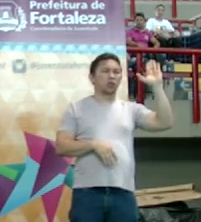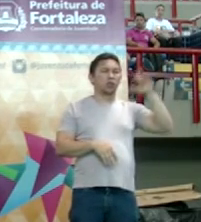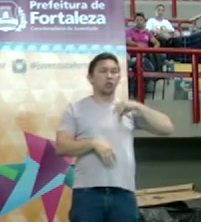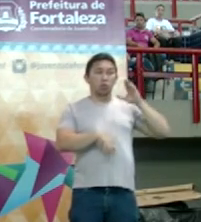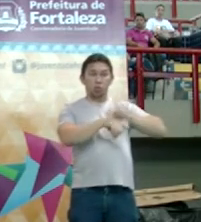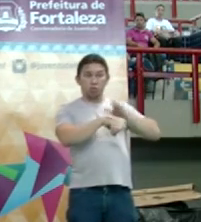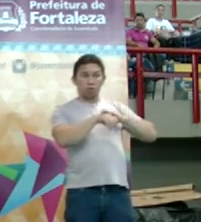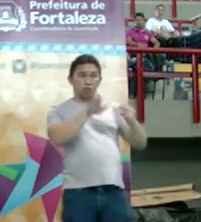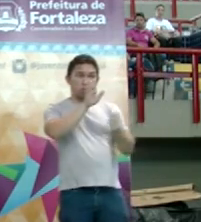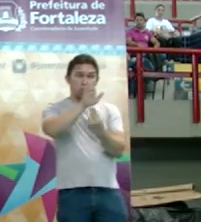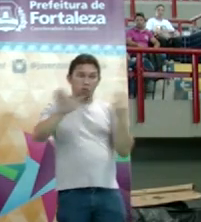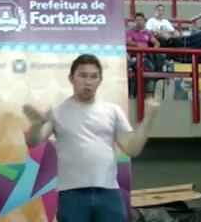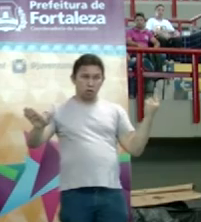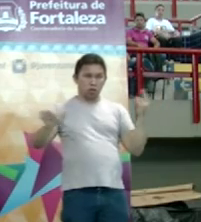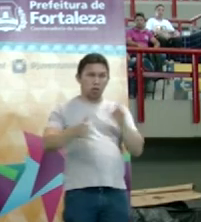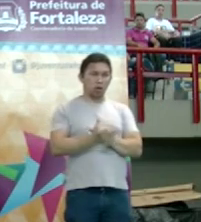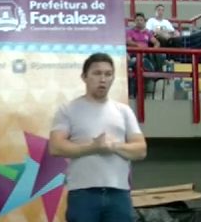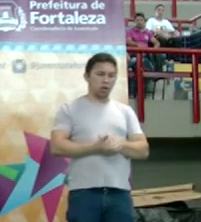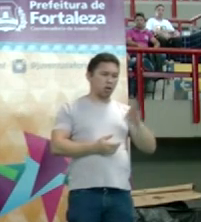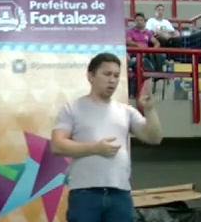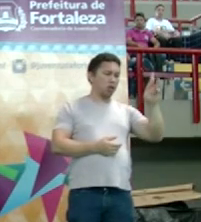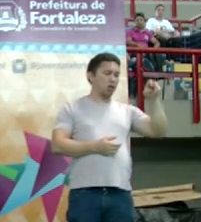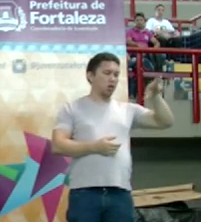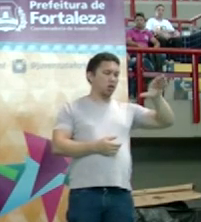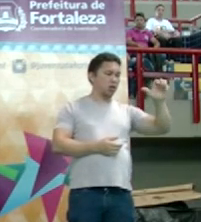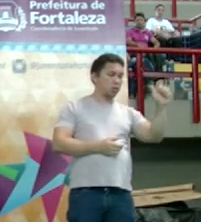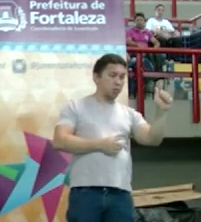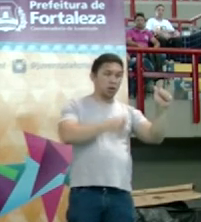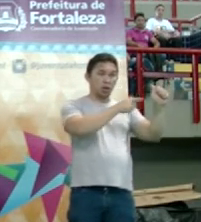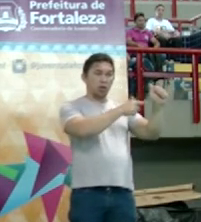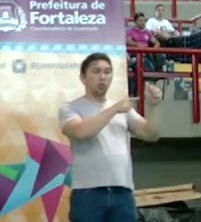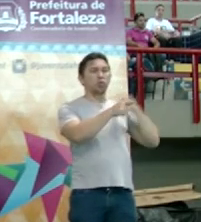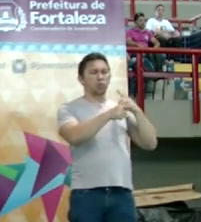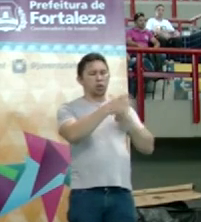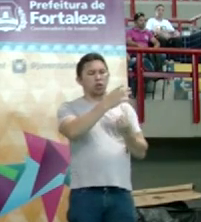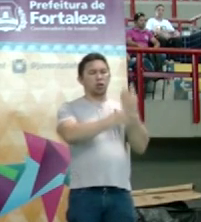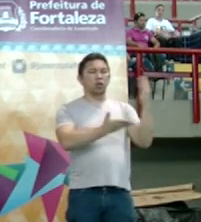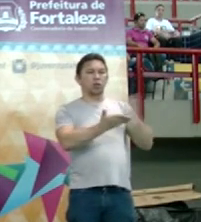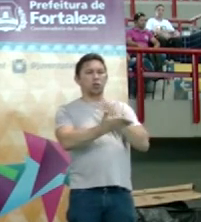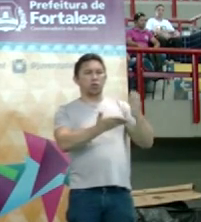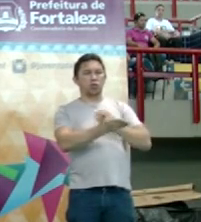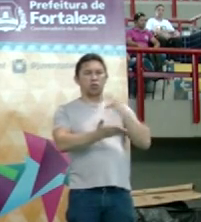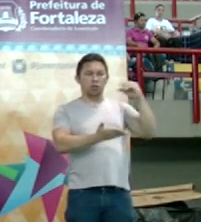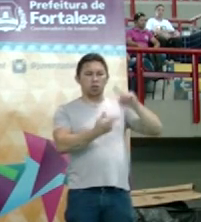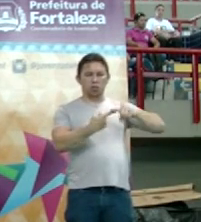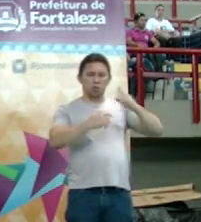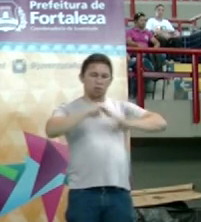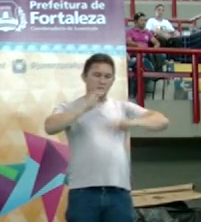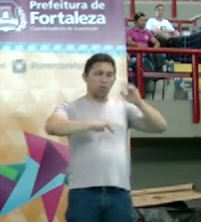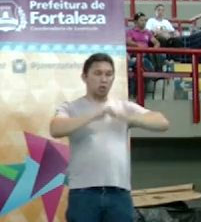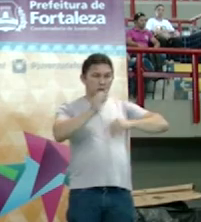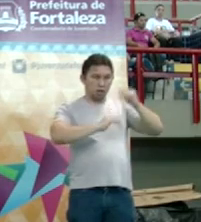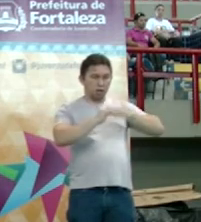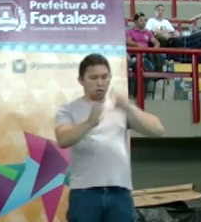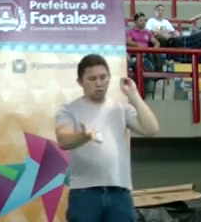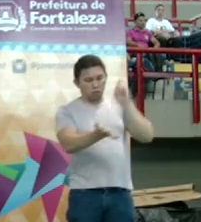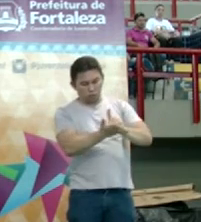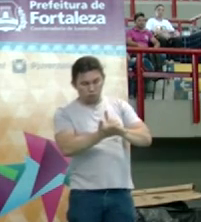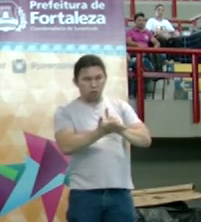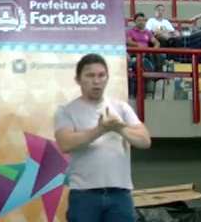uma autora chamada Branca Granatic. Ela é autora do livro Técnicas Oficiais de